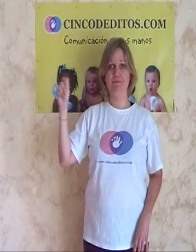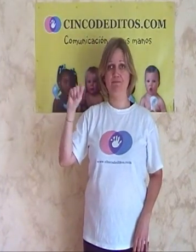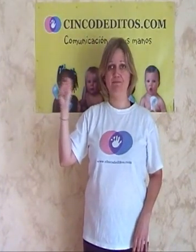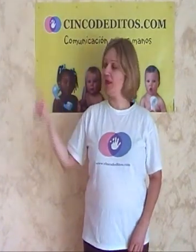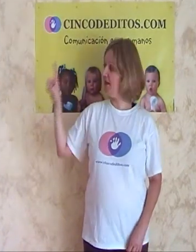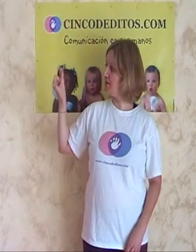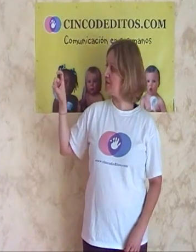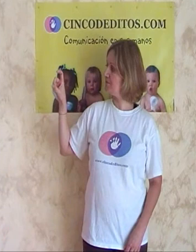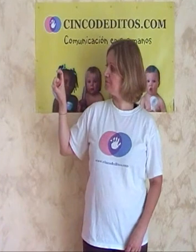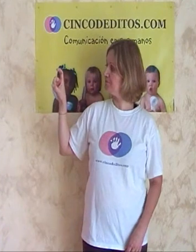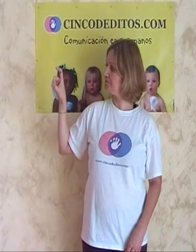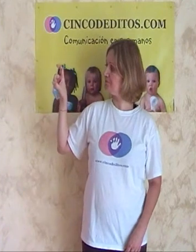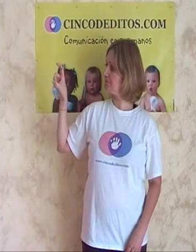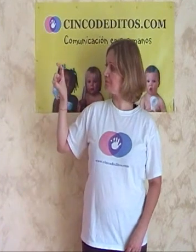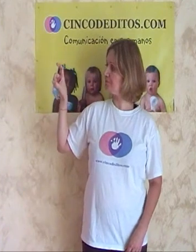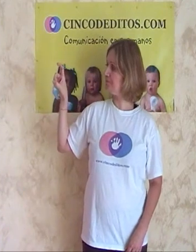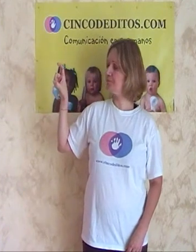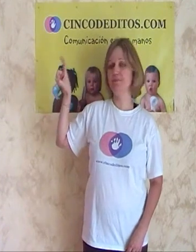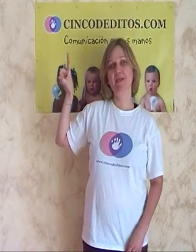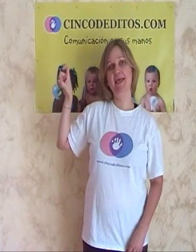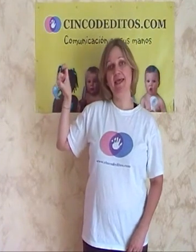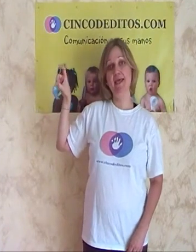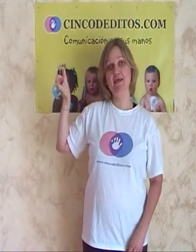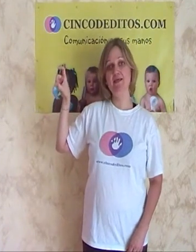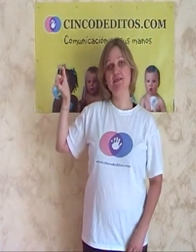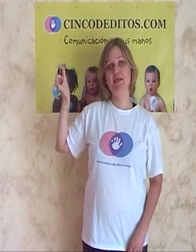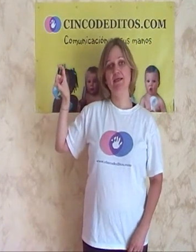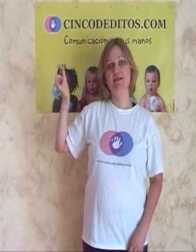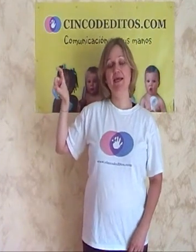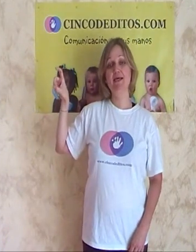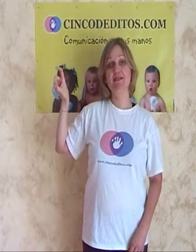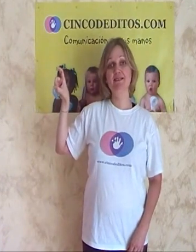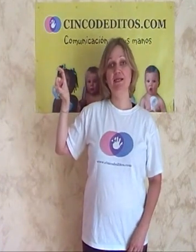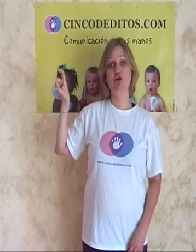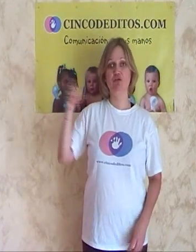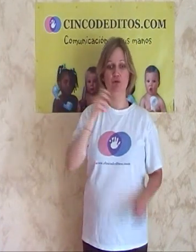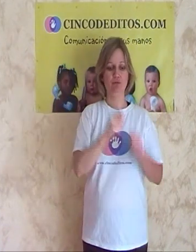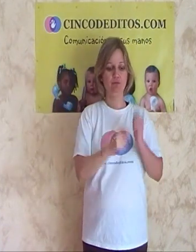X. X de xilófono.